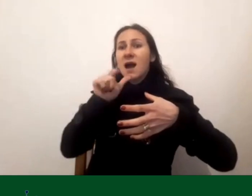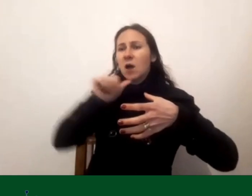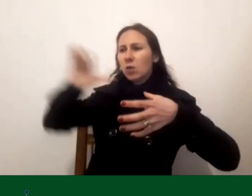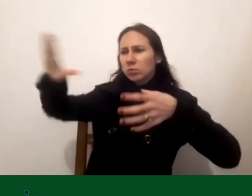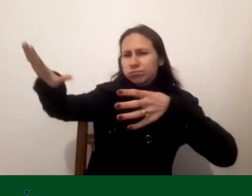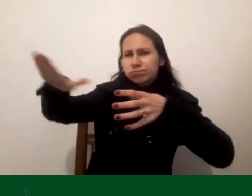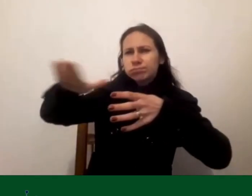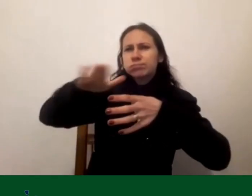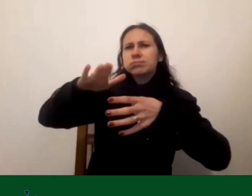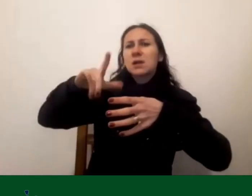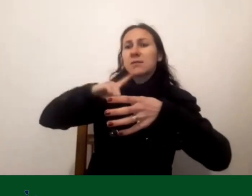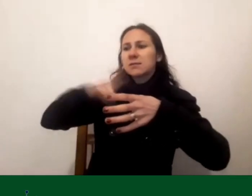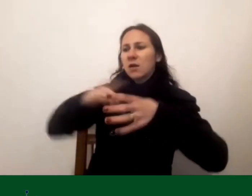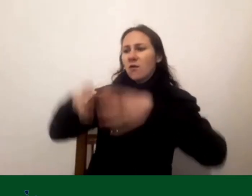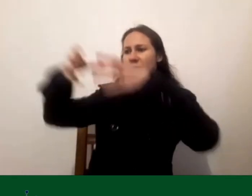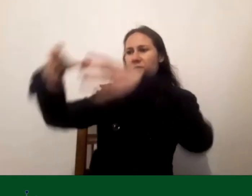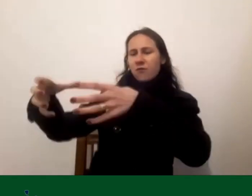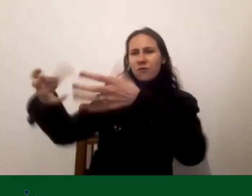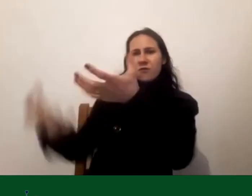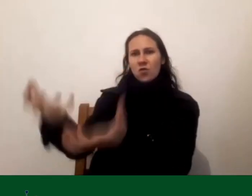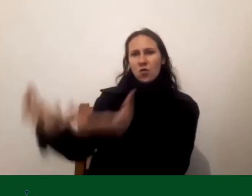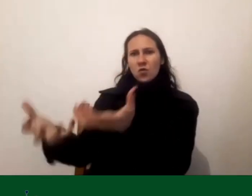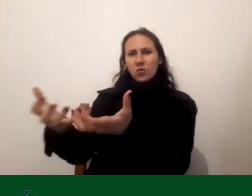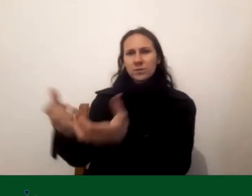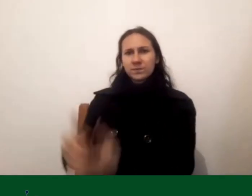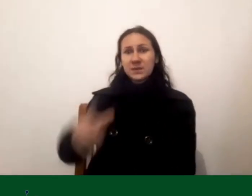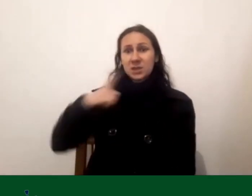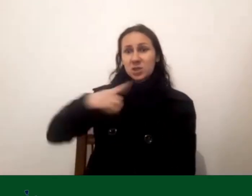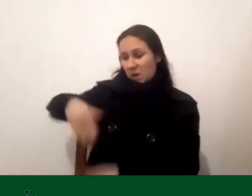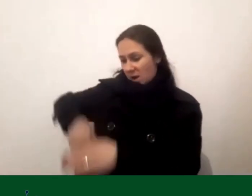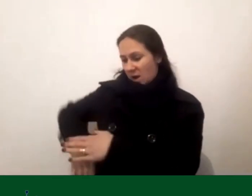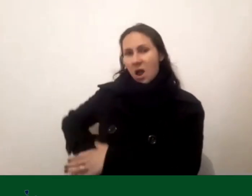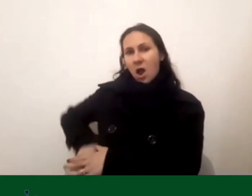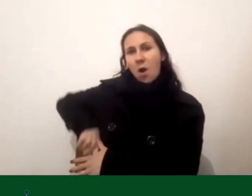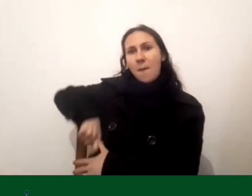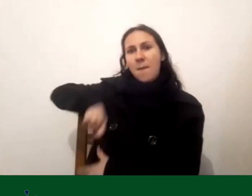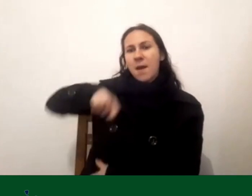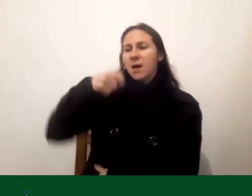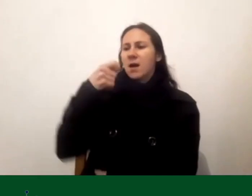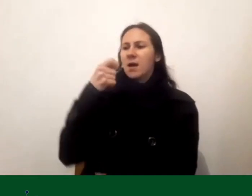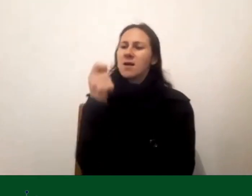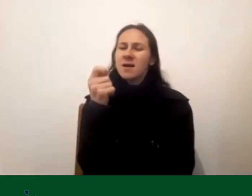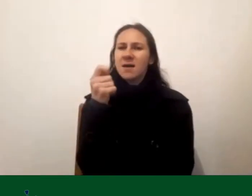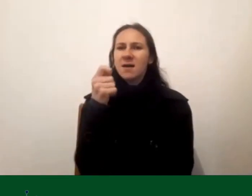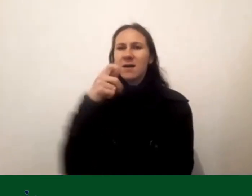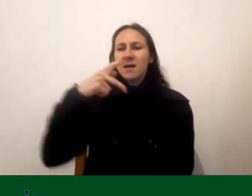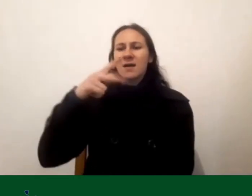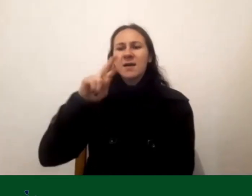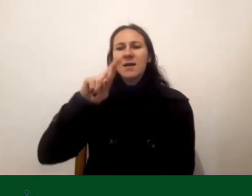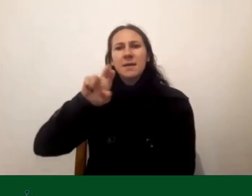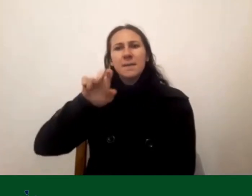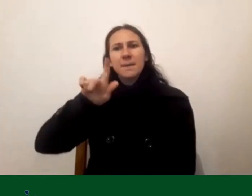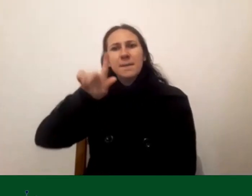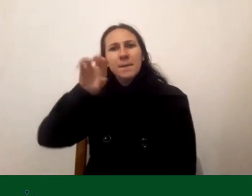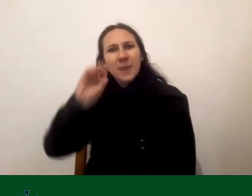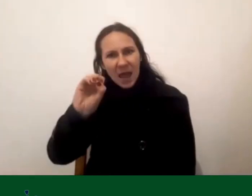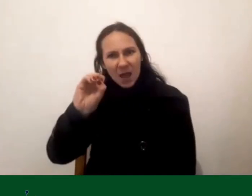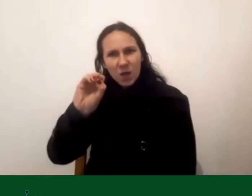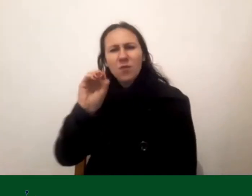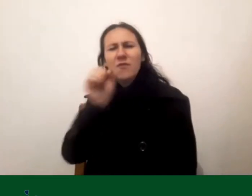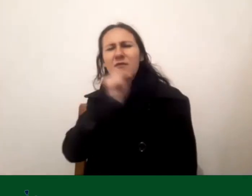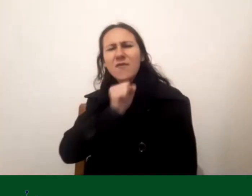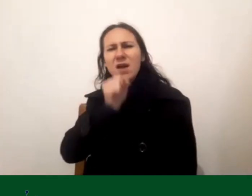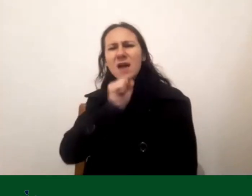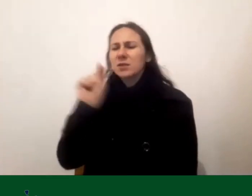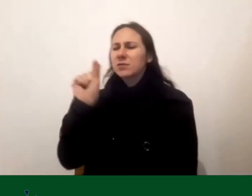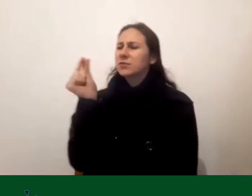de dentro do bolso do casaco um prego velho, todo enferrujado. Girou o prego algumas